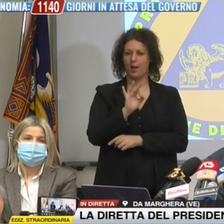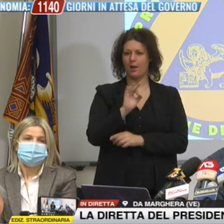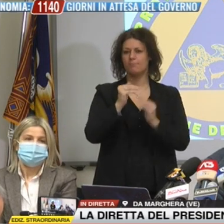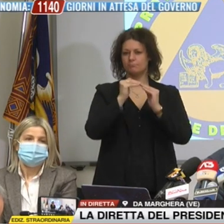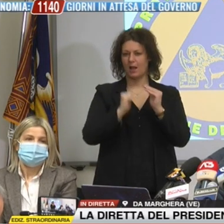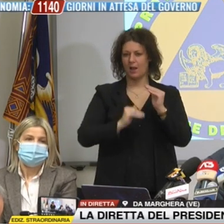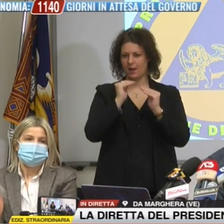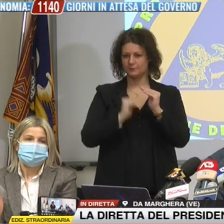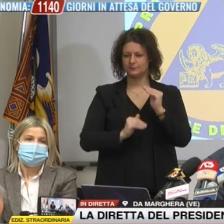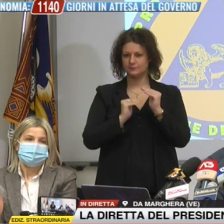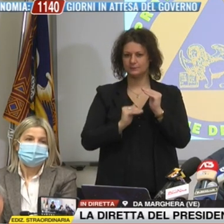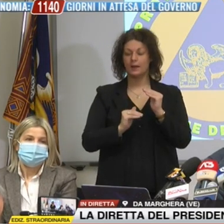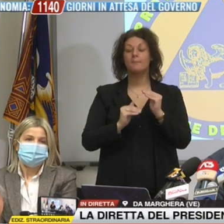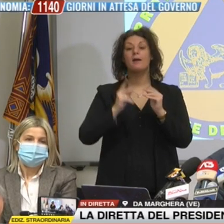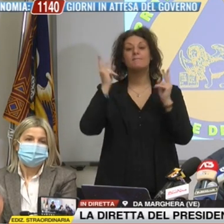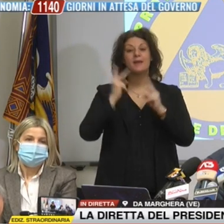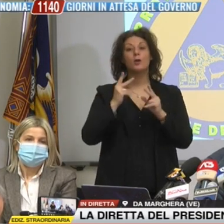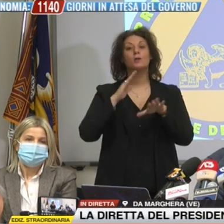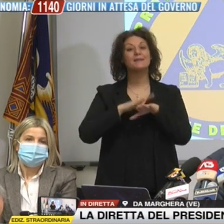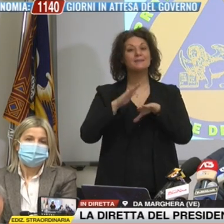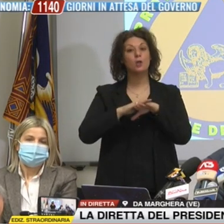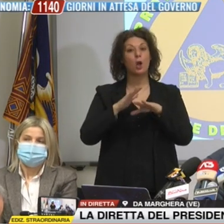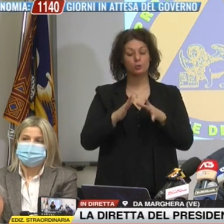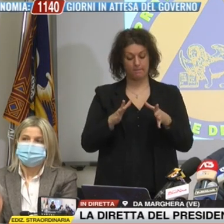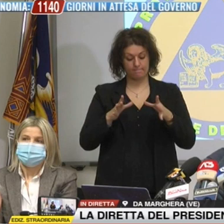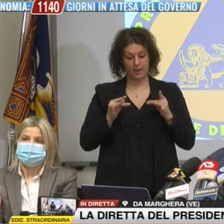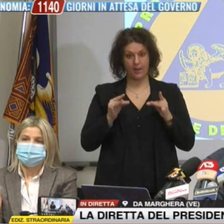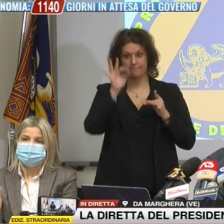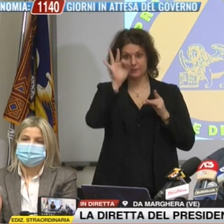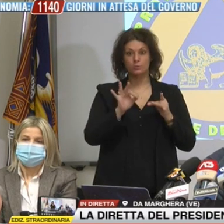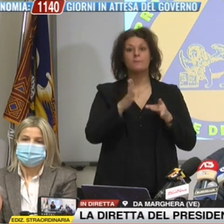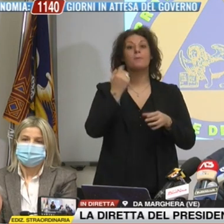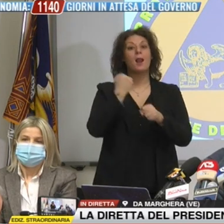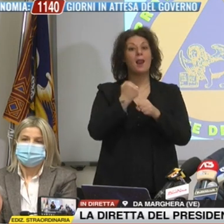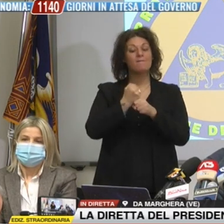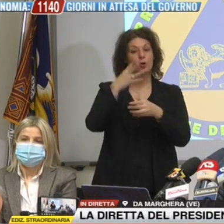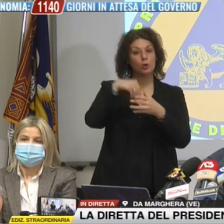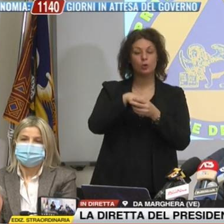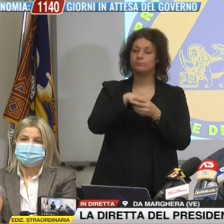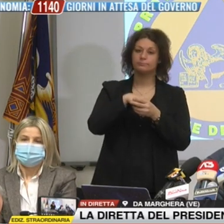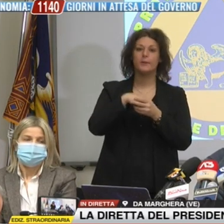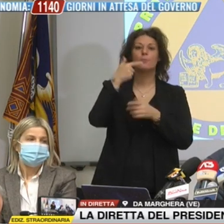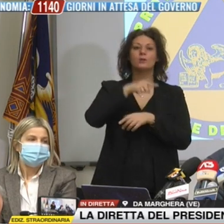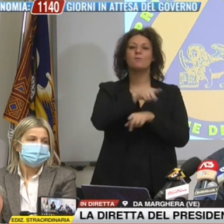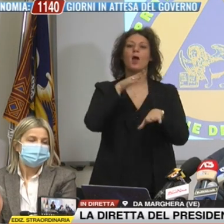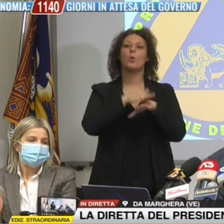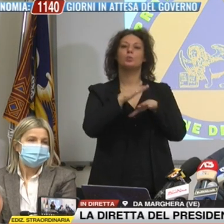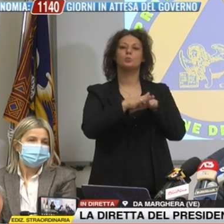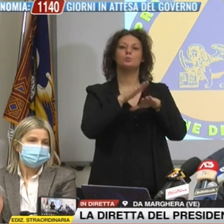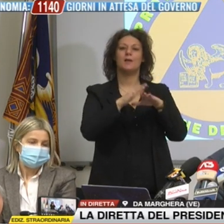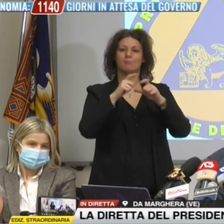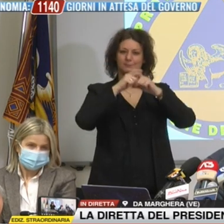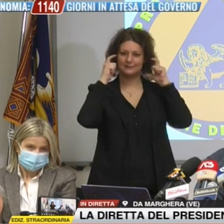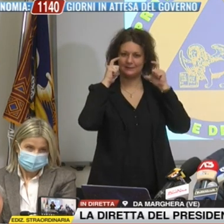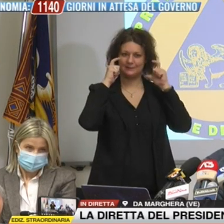un contagio avvenuto in ambito lavorativo che non sia legato a un errato uso dei dispositivi di protezione individuale. Quindi questo vuol dire che